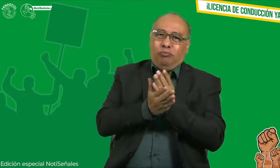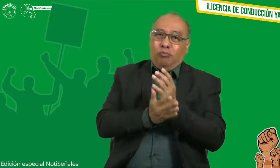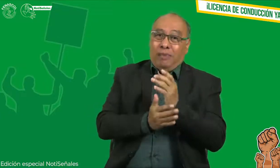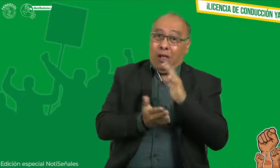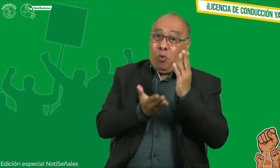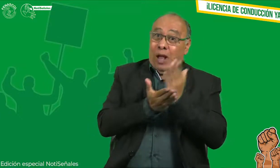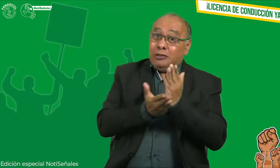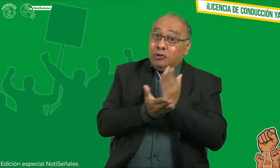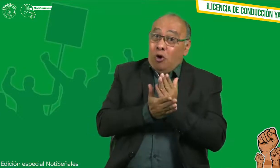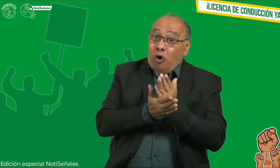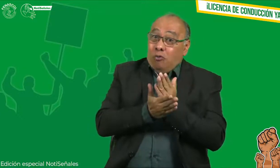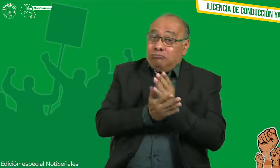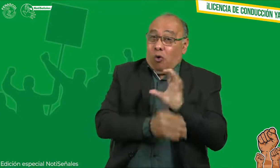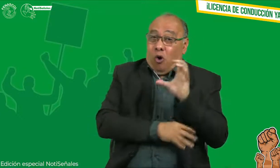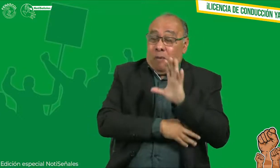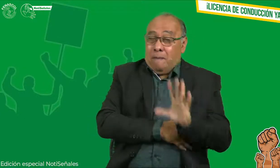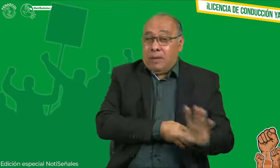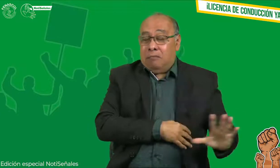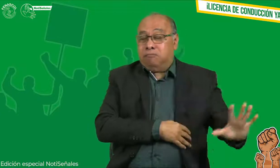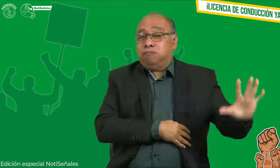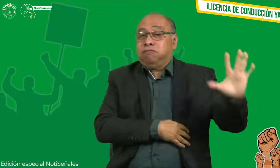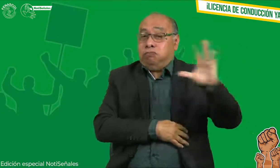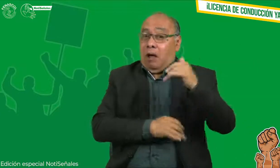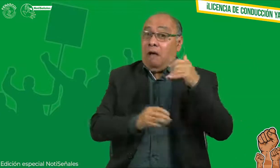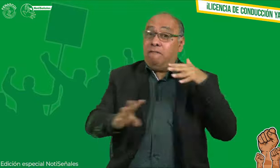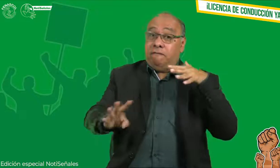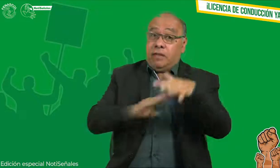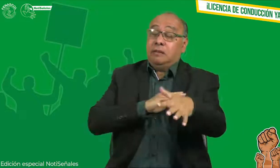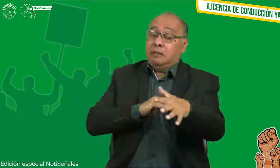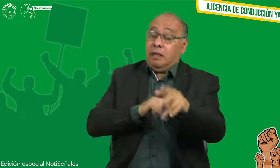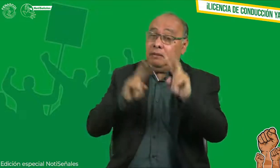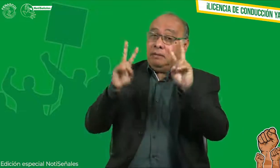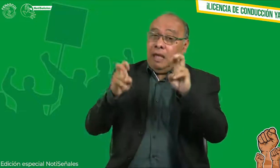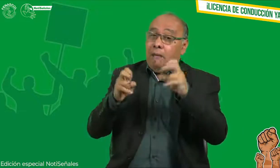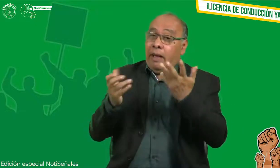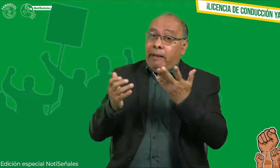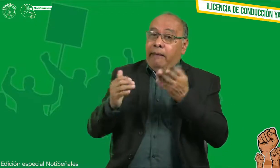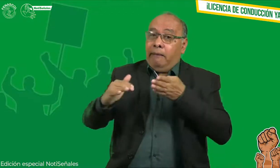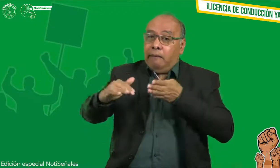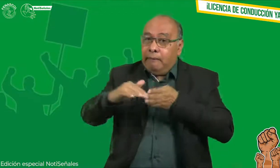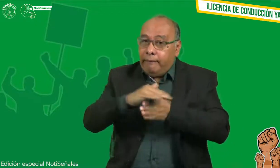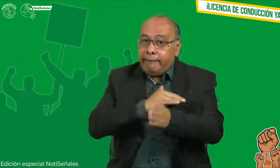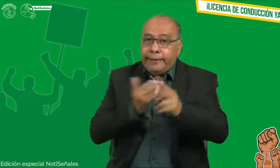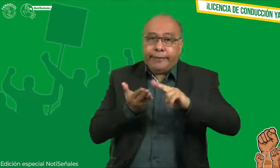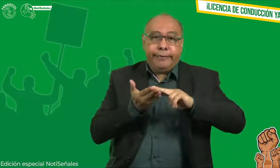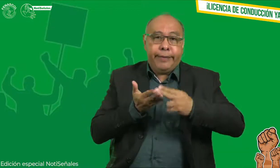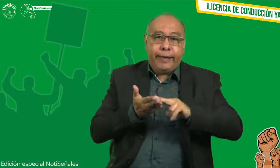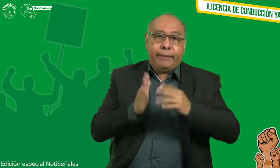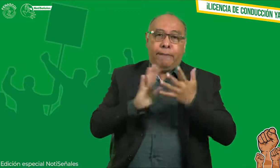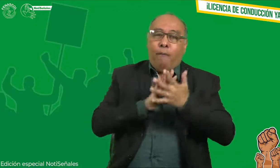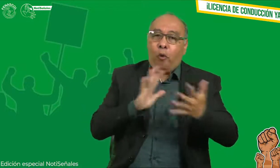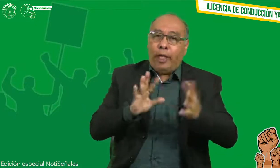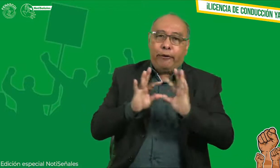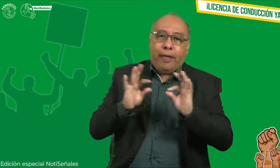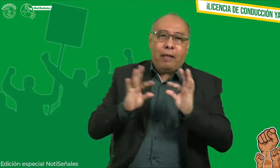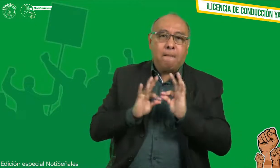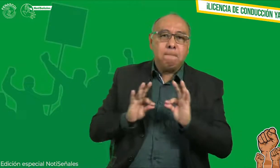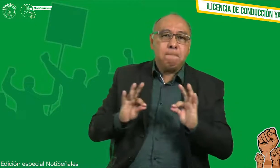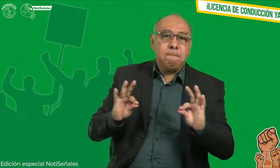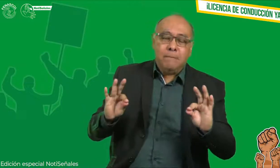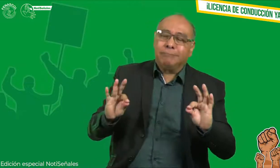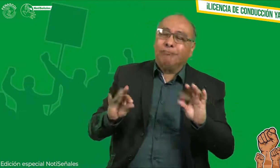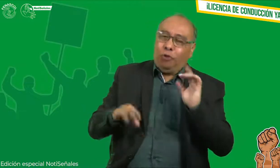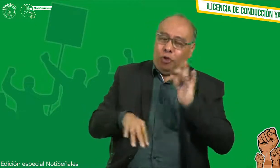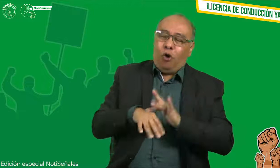más términos frente al tema de la educación. la educación en todo el país que está afectando tanto a